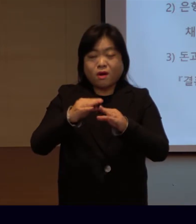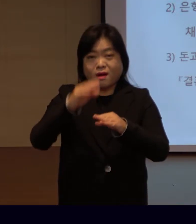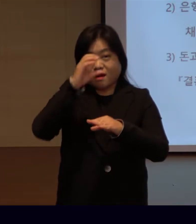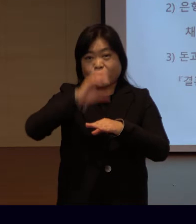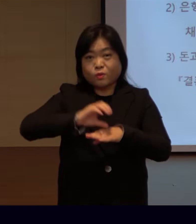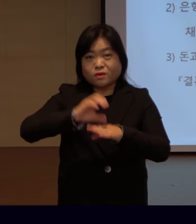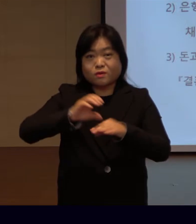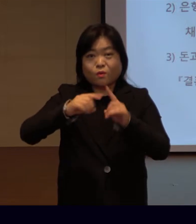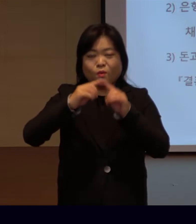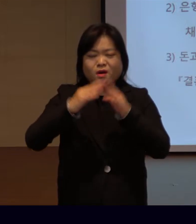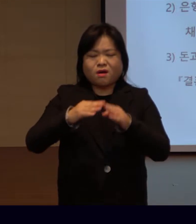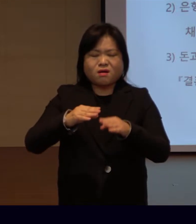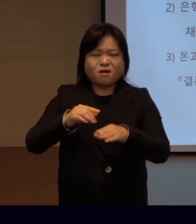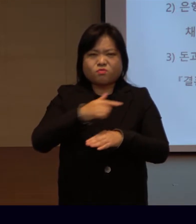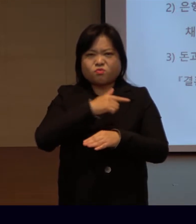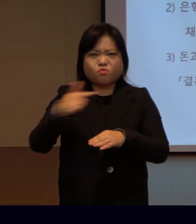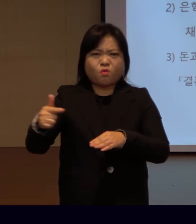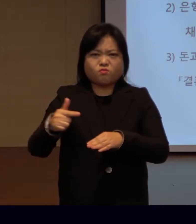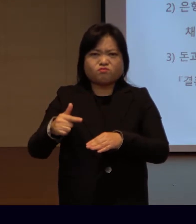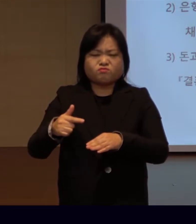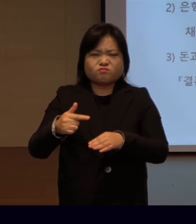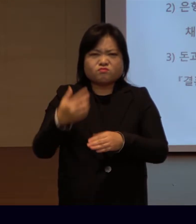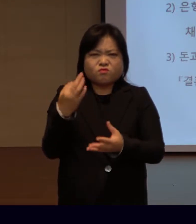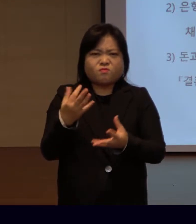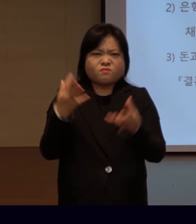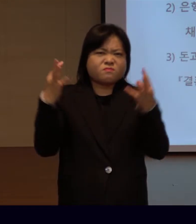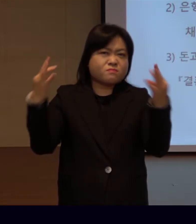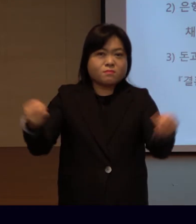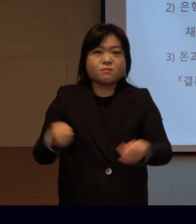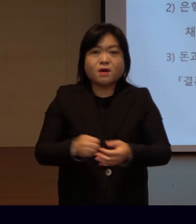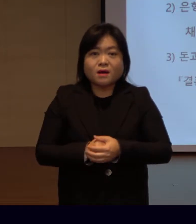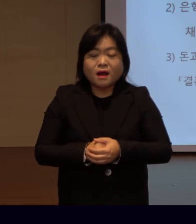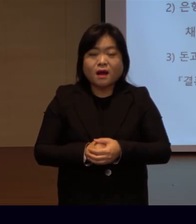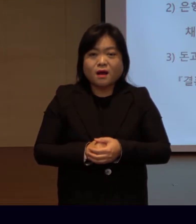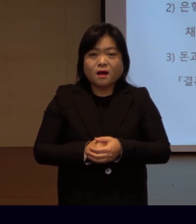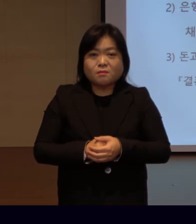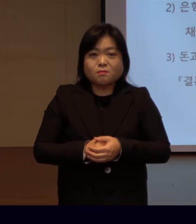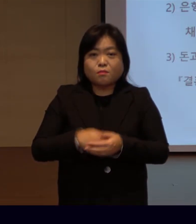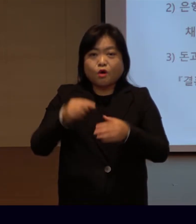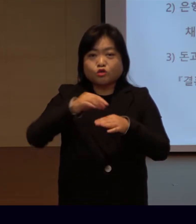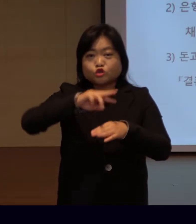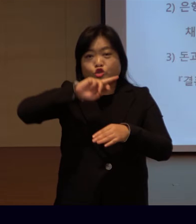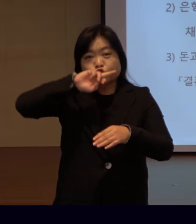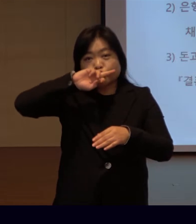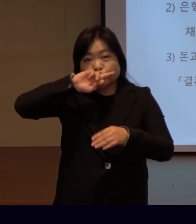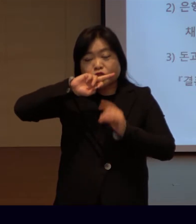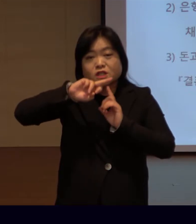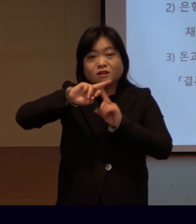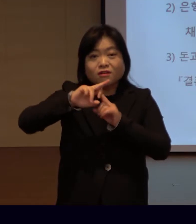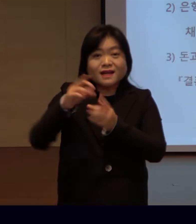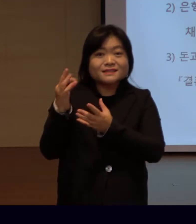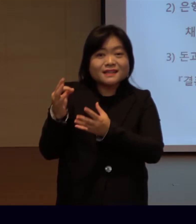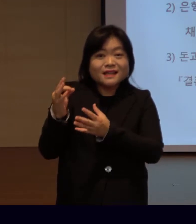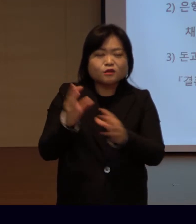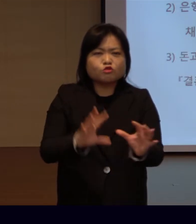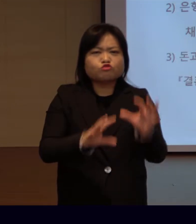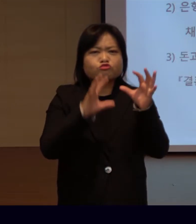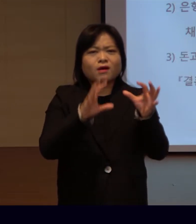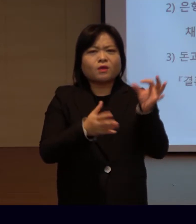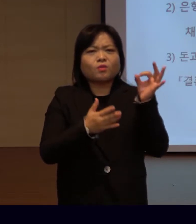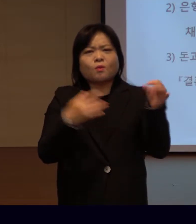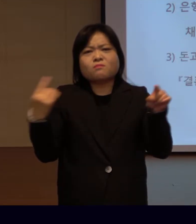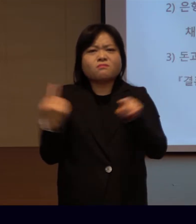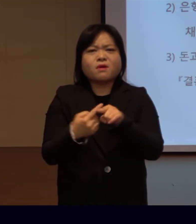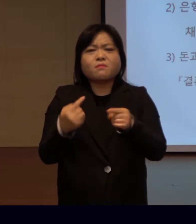어마어마했어요. 여러분들이 들어봤을지 모르지만 그 리슐리우라고 하는 그 추기경의 재산이 뭐 국가 재정과 막 맞먹을